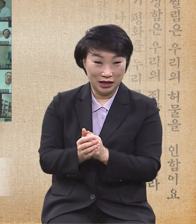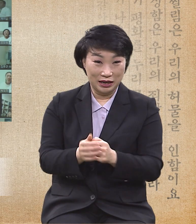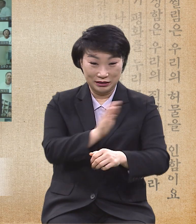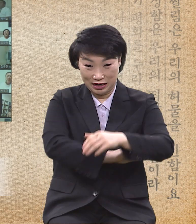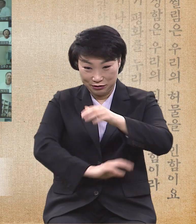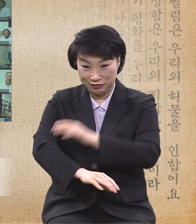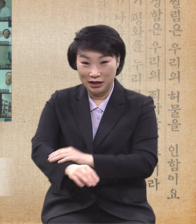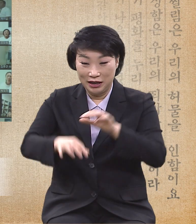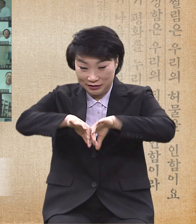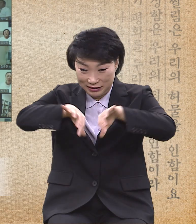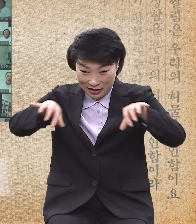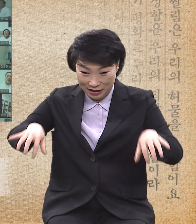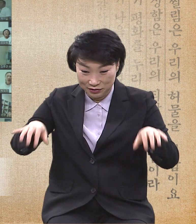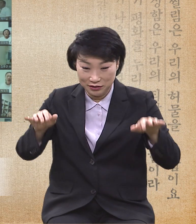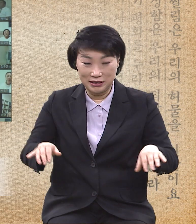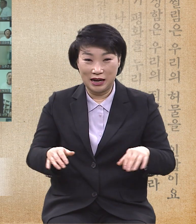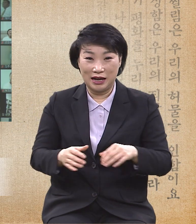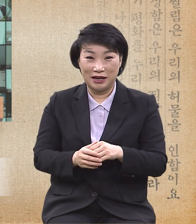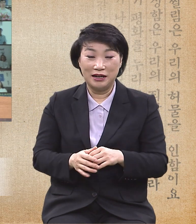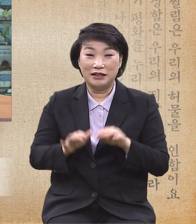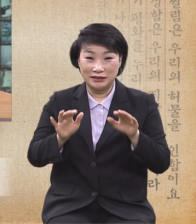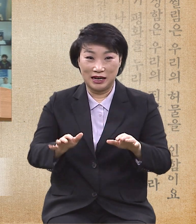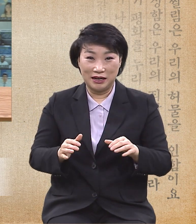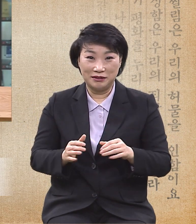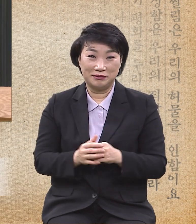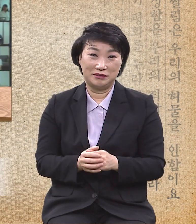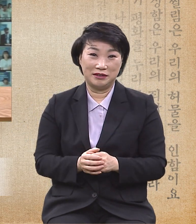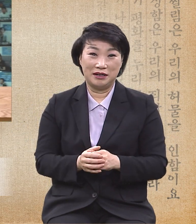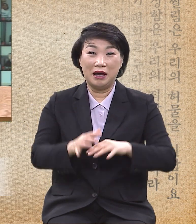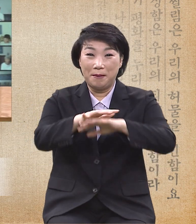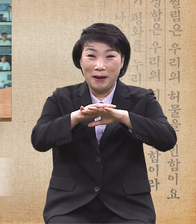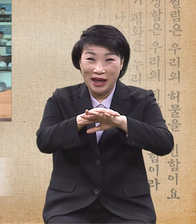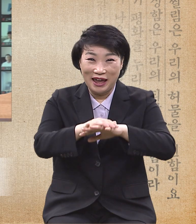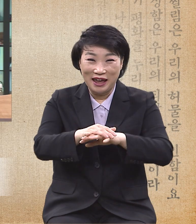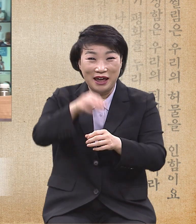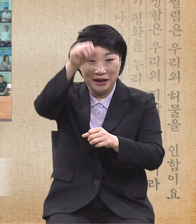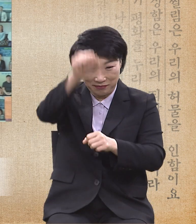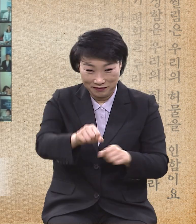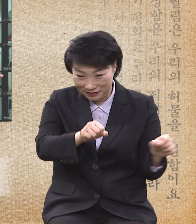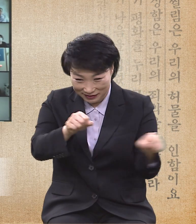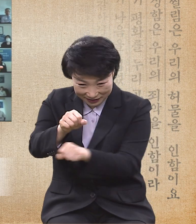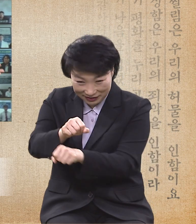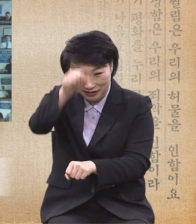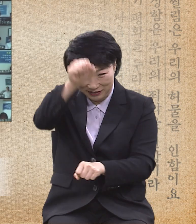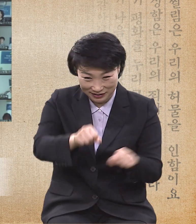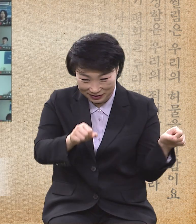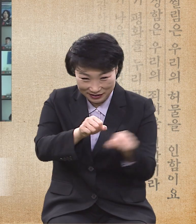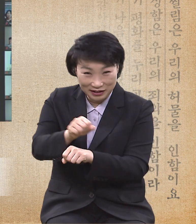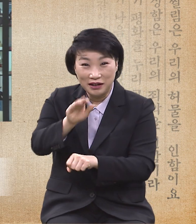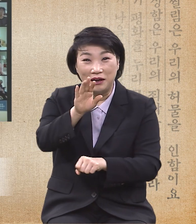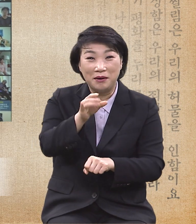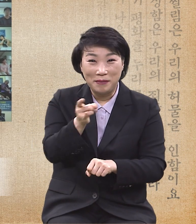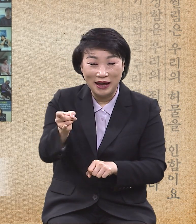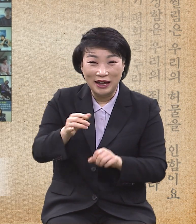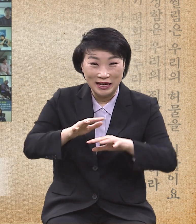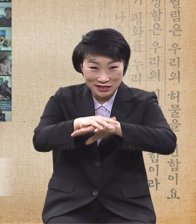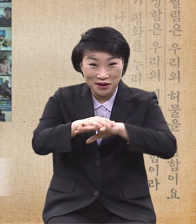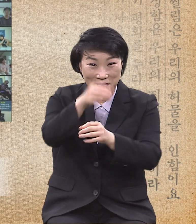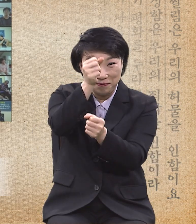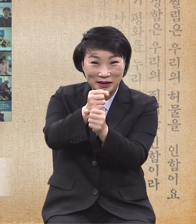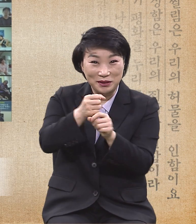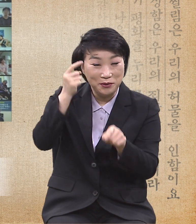좌우 두 쪽으로 나눠서 열심히 배를 짭니다. 왜? 배를 생산해서